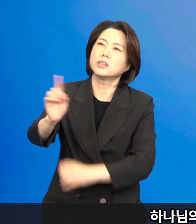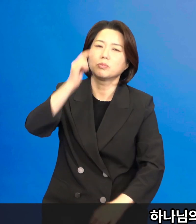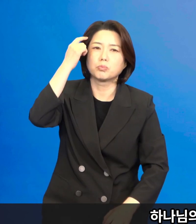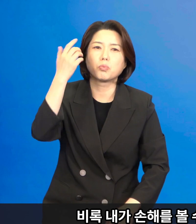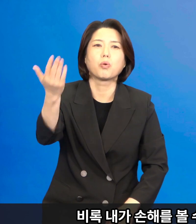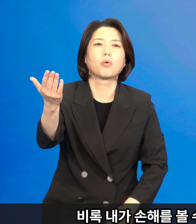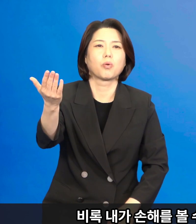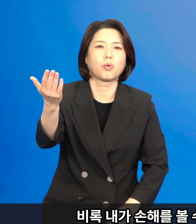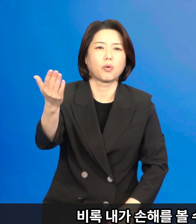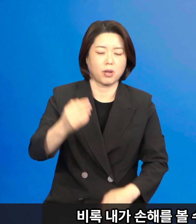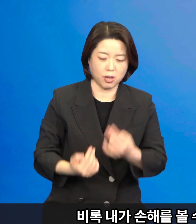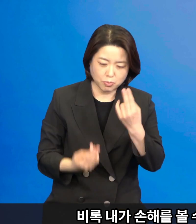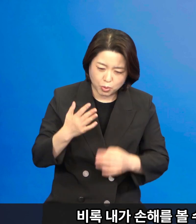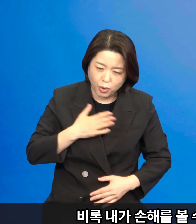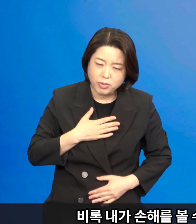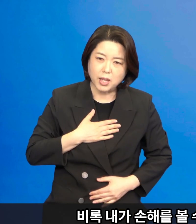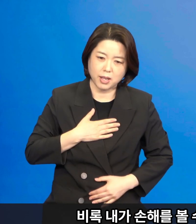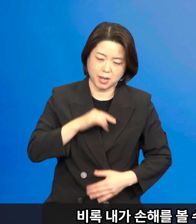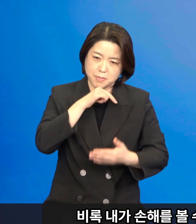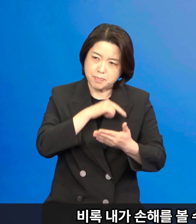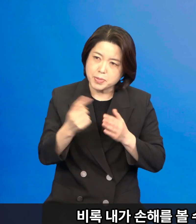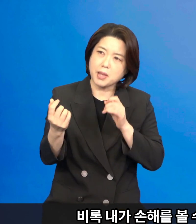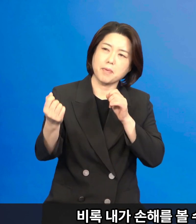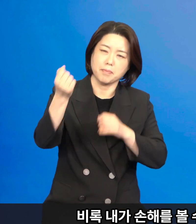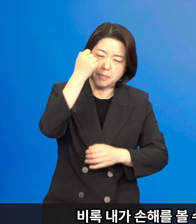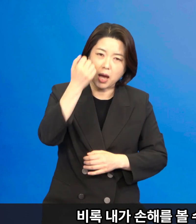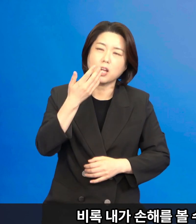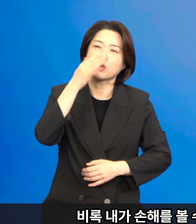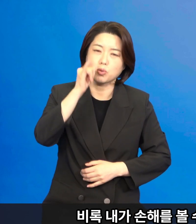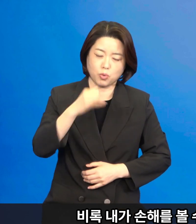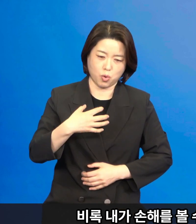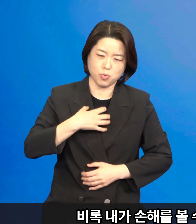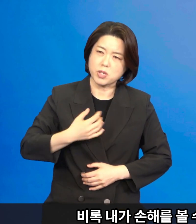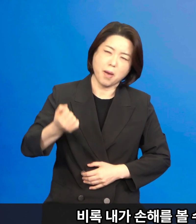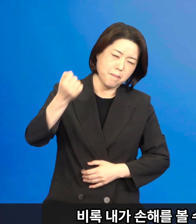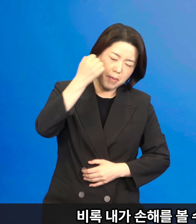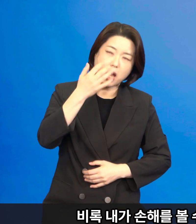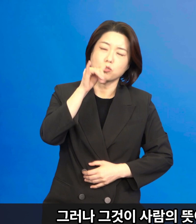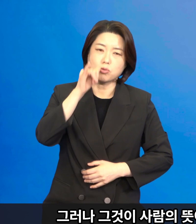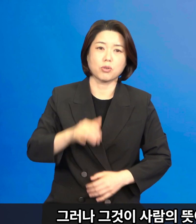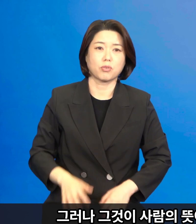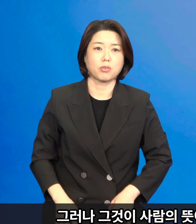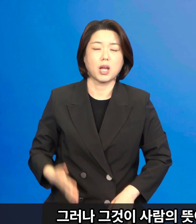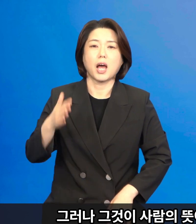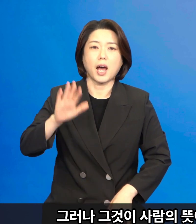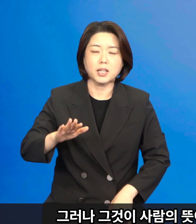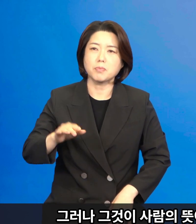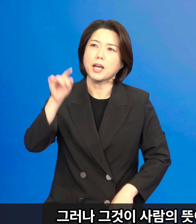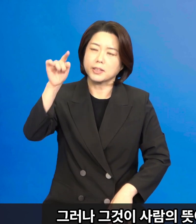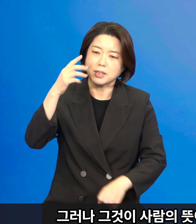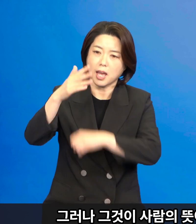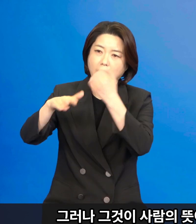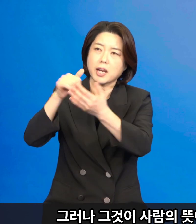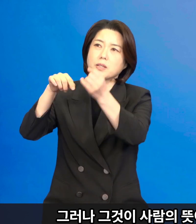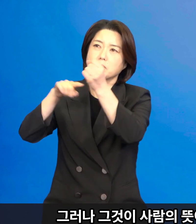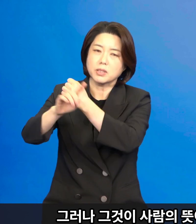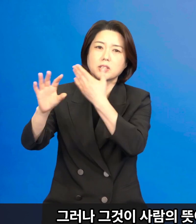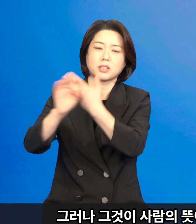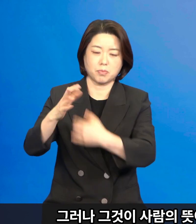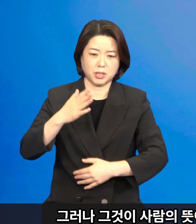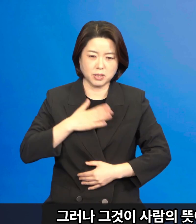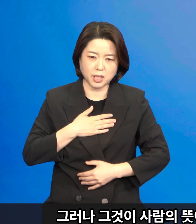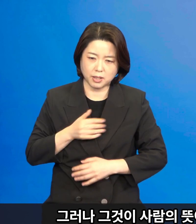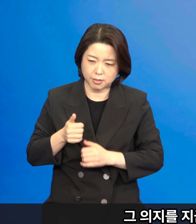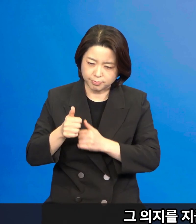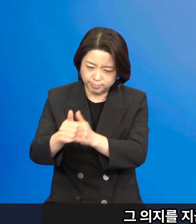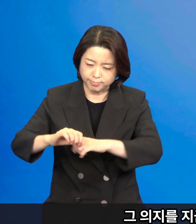무엇입니까? 비록 내가 손해를 볼 수 있고 위험을 당할 수도 있지만, 그러나 그것이 하나님의 뜻이라면 제가